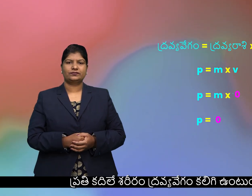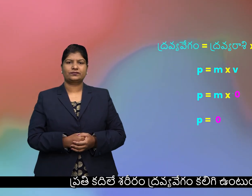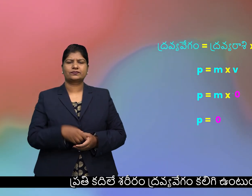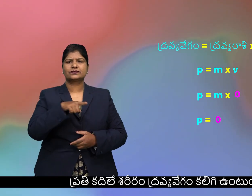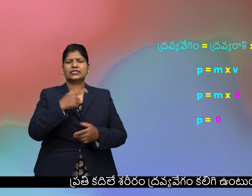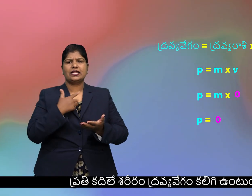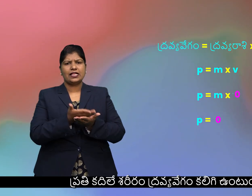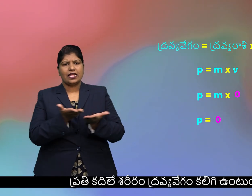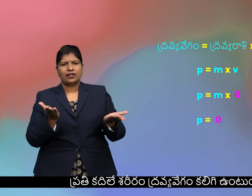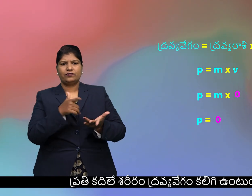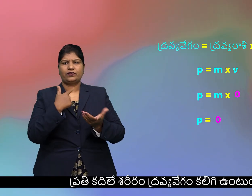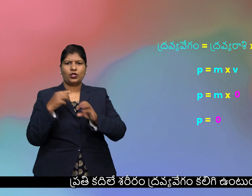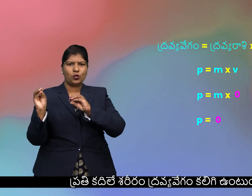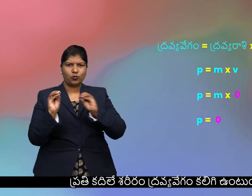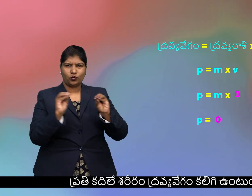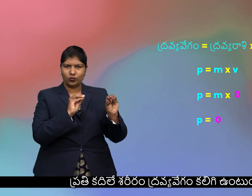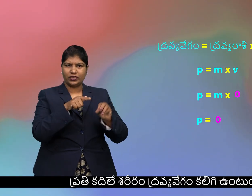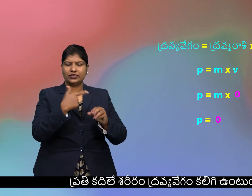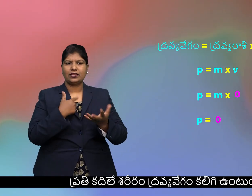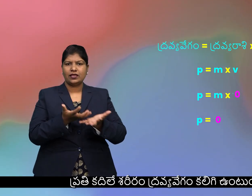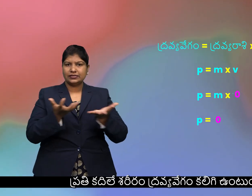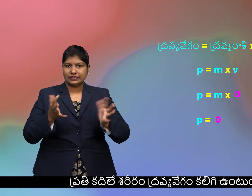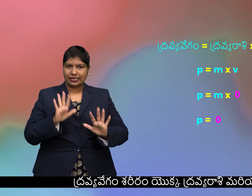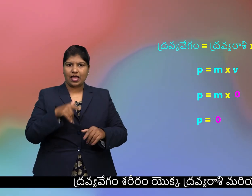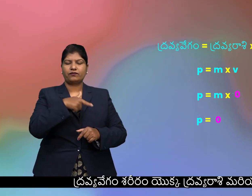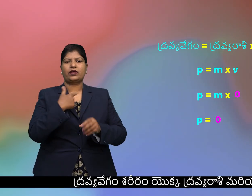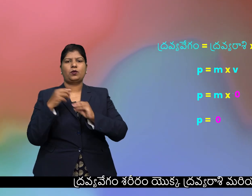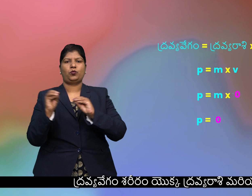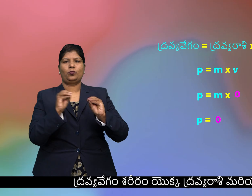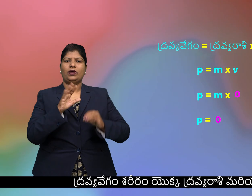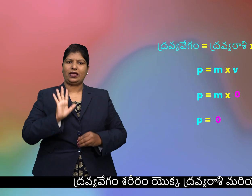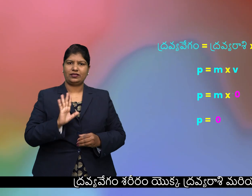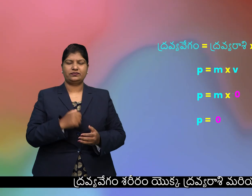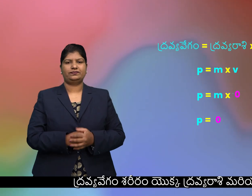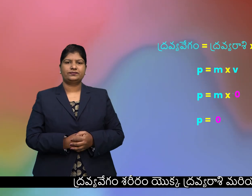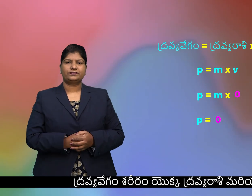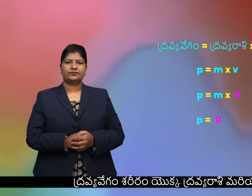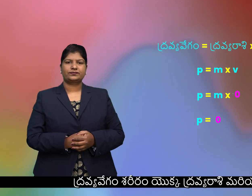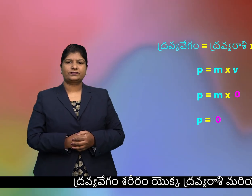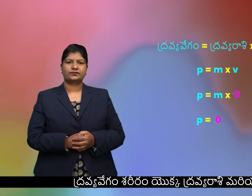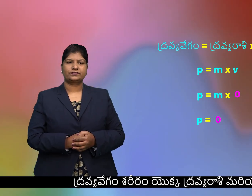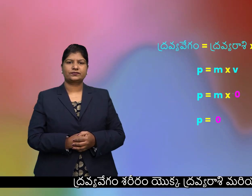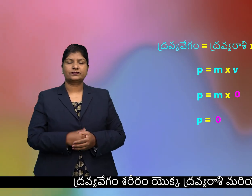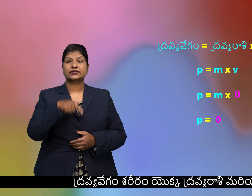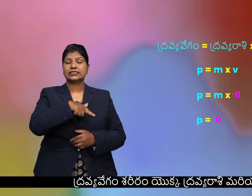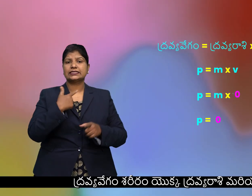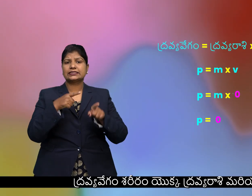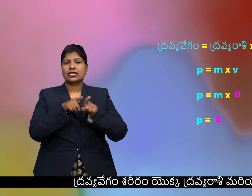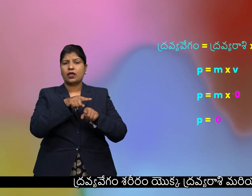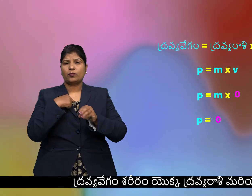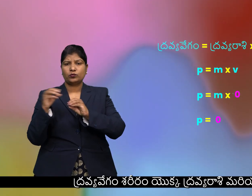ప్రతి కదిలే శరీరం ద్రవ్యవేగం కలిగి ఉంటుంది. ద్రవ్యవేగం శరీరం యొక్క ద్రవ్యరాశి మరియు